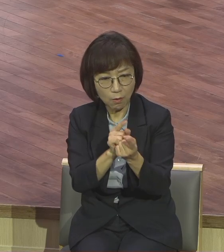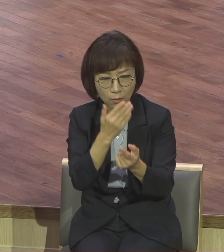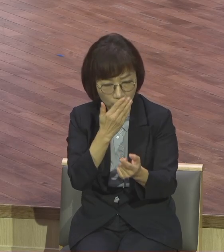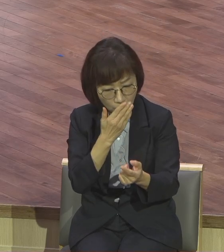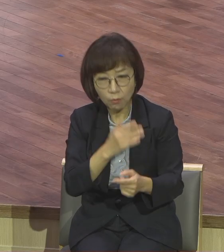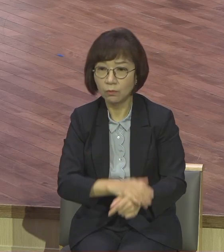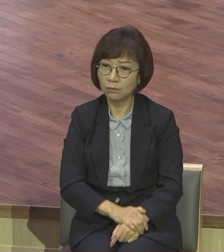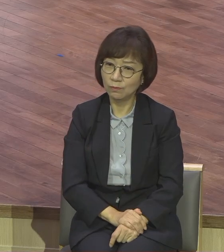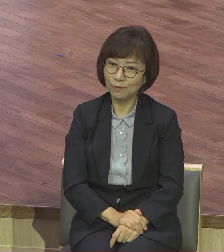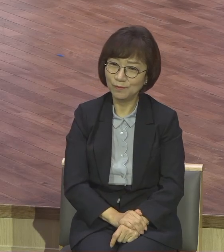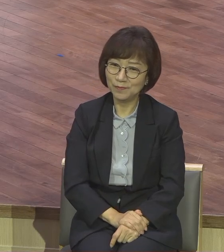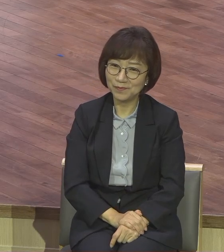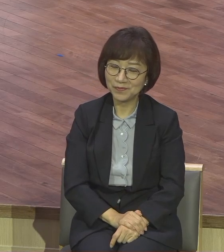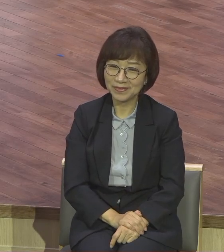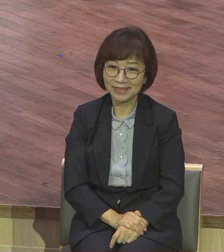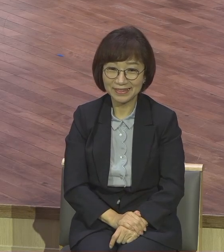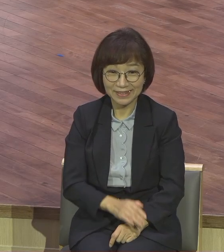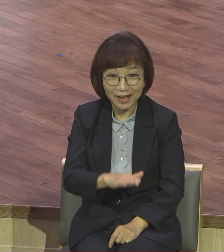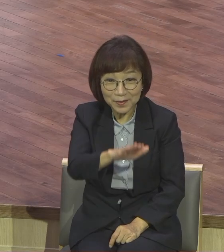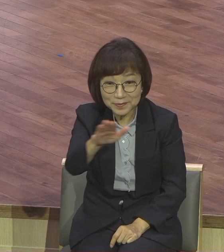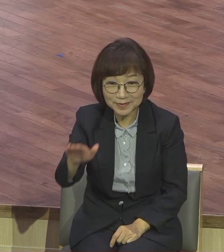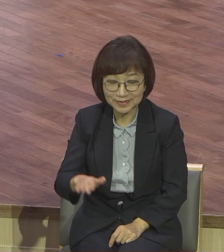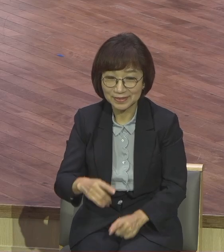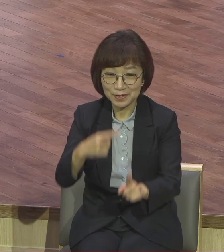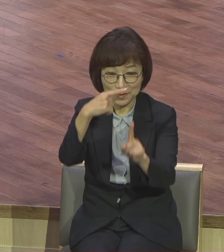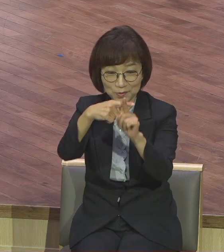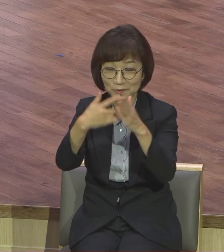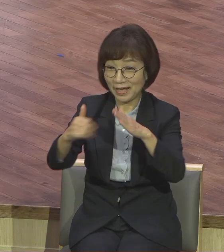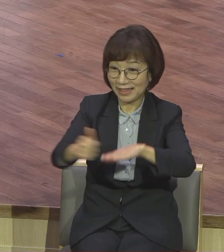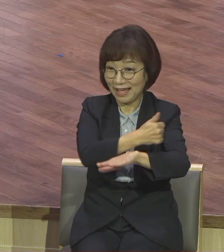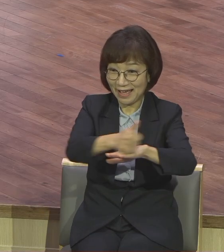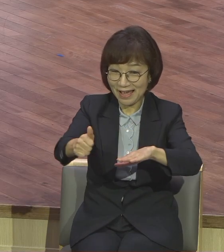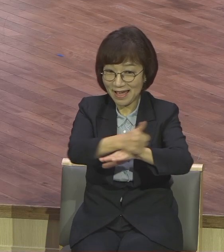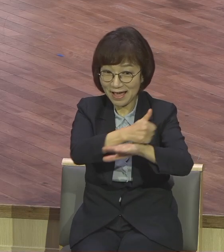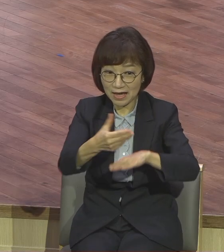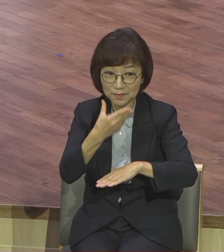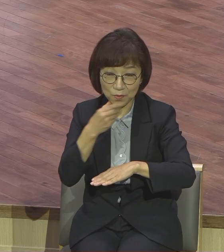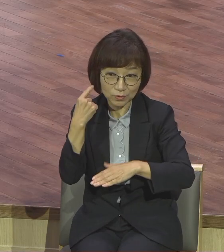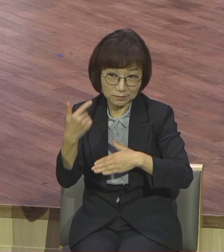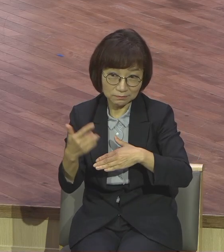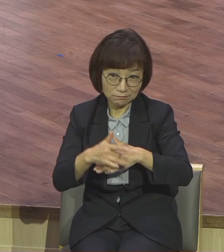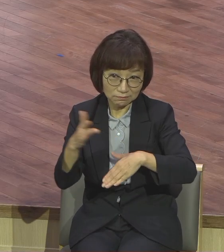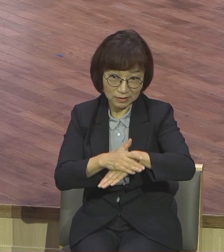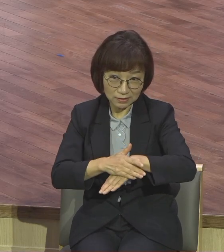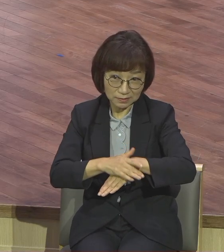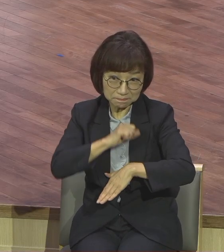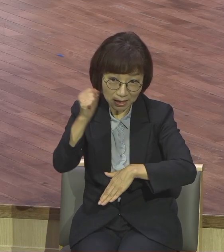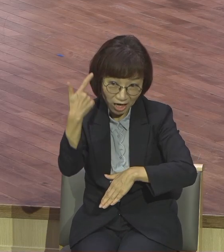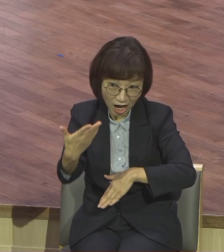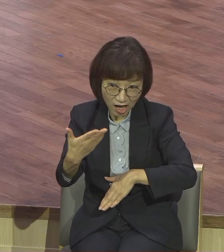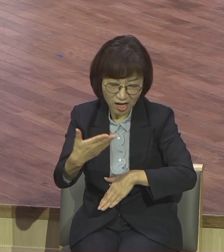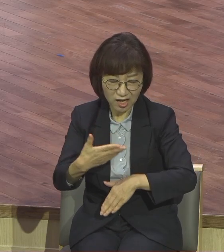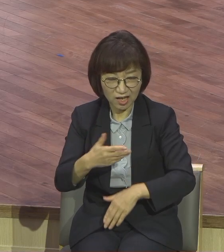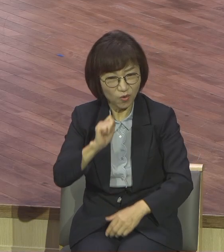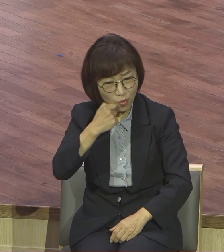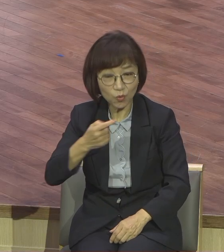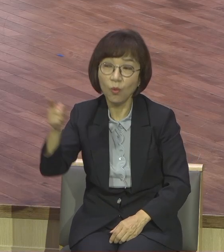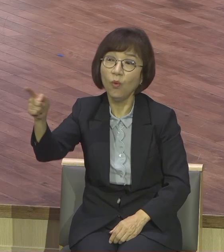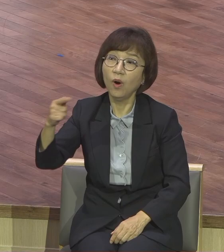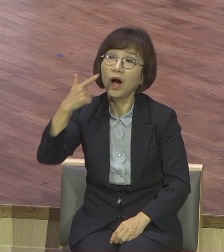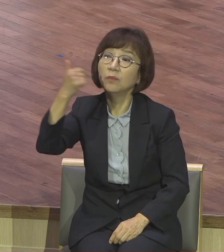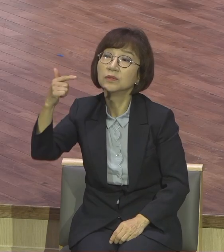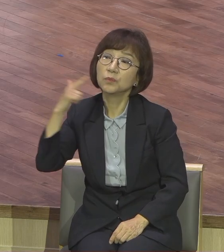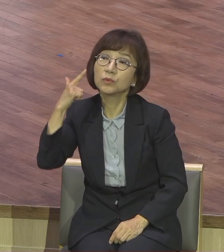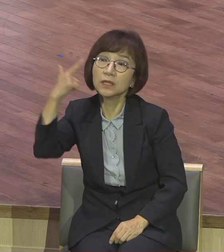여러분 교회를 다닌다고 보험 되는 거 아니에요. 뭐 직분 맡았다고 목사도 안 되는데 무슨 장로 집사 교회